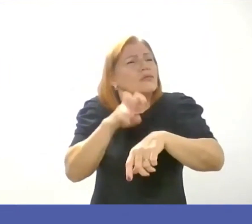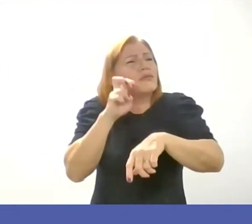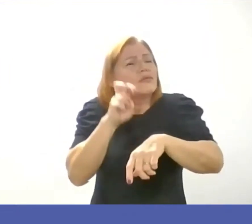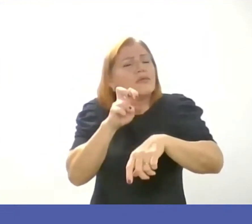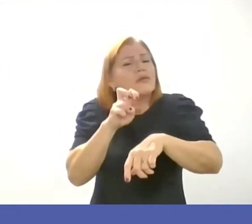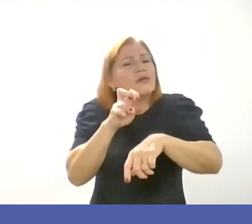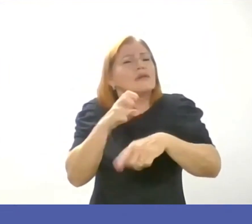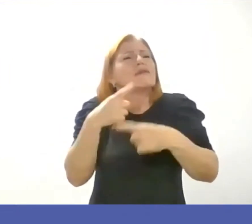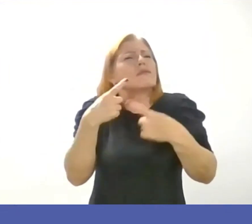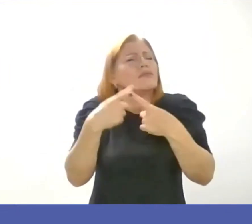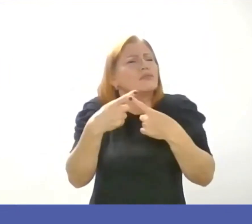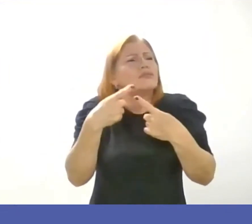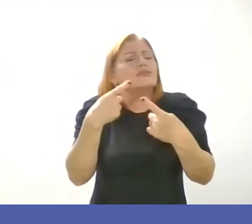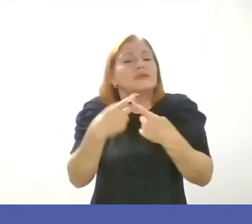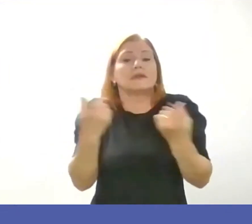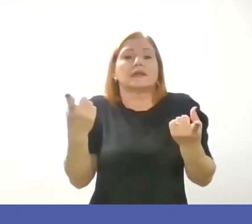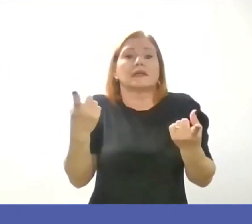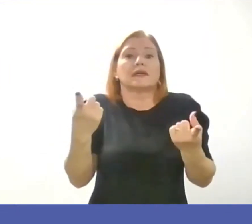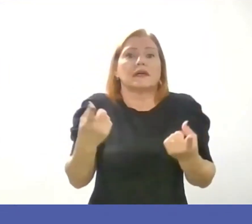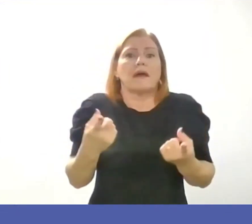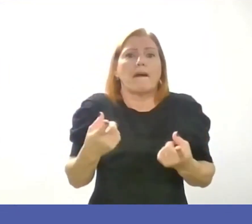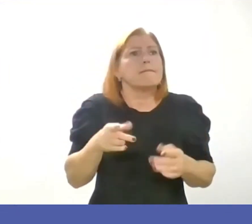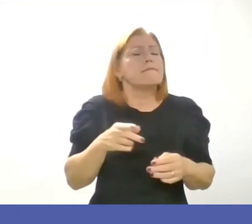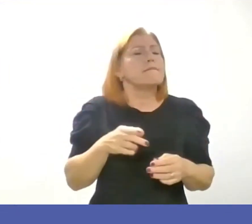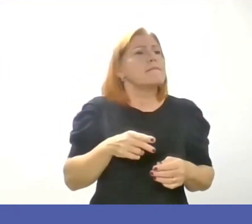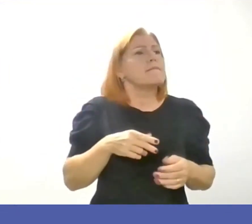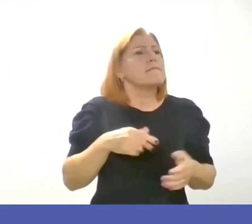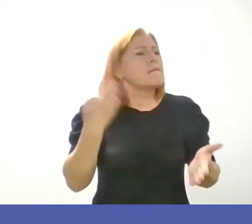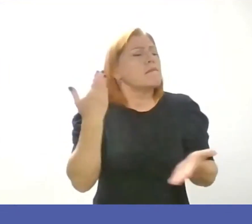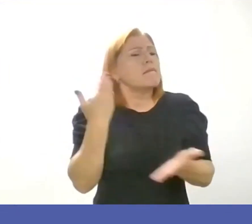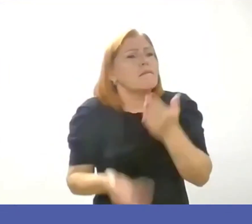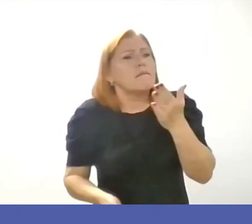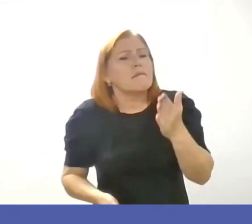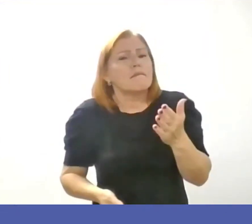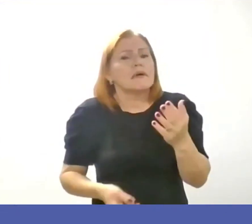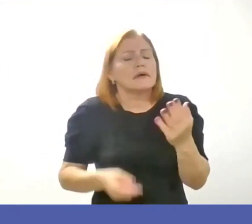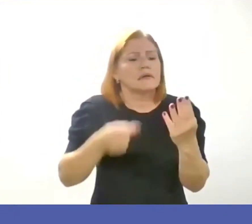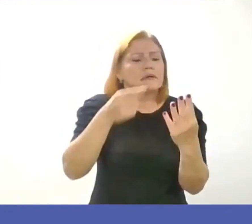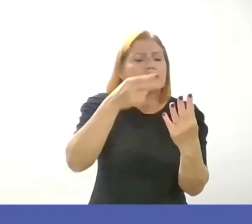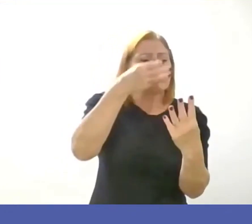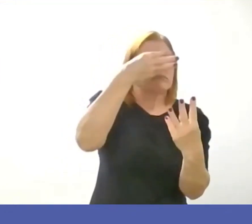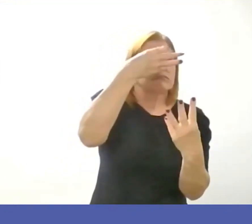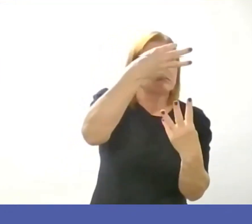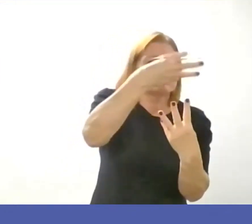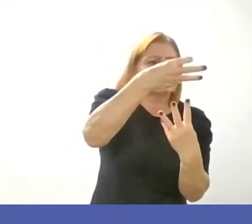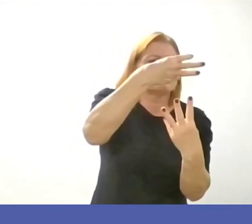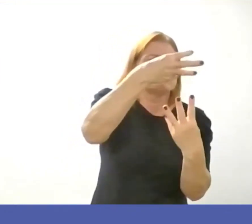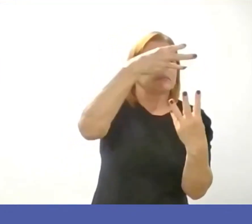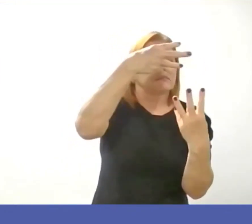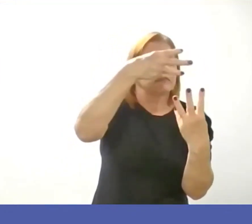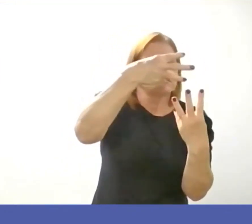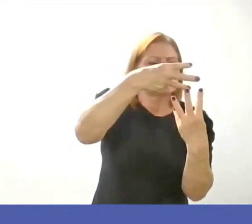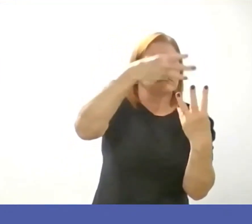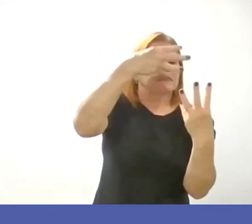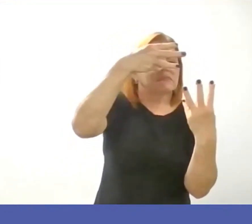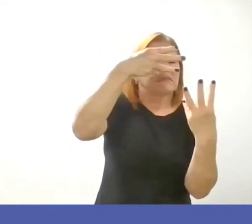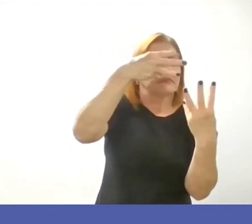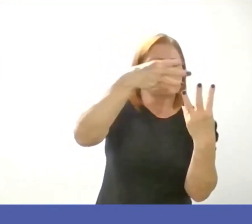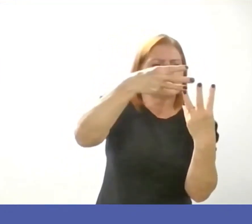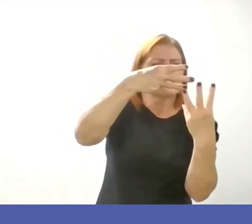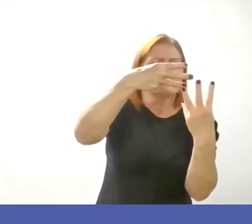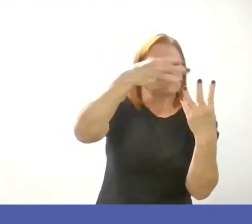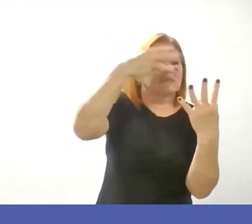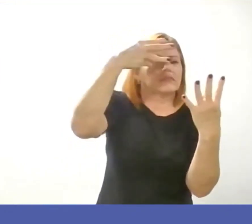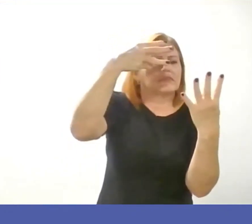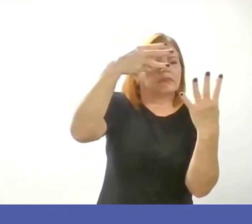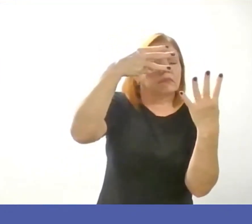essa periodicidade, que era de 3 em 3 horas, e quando chega nas últimas 3 horas, deveria esses trabalhadores,